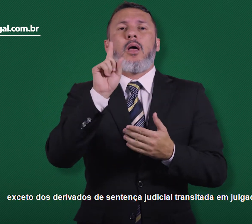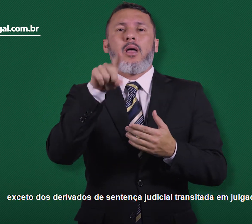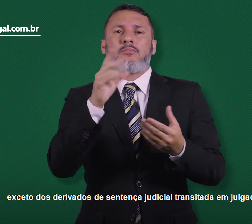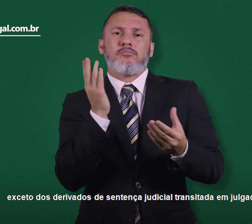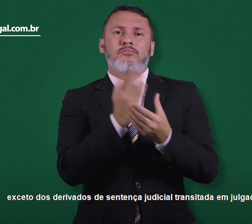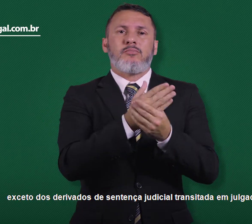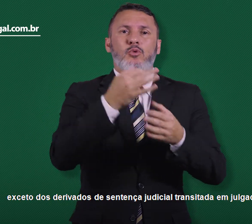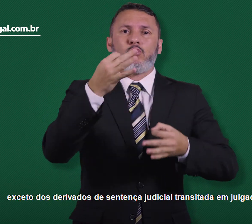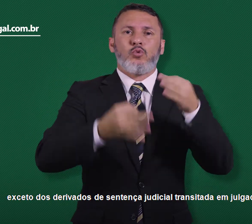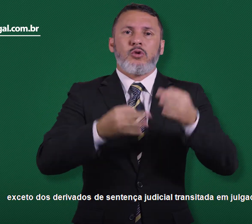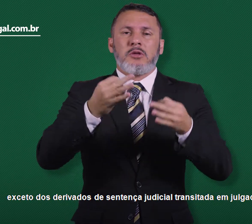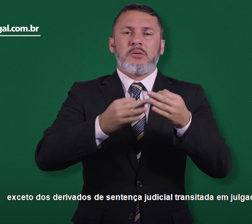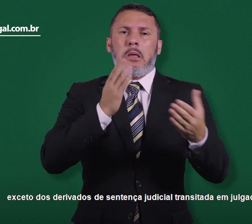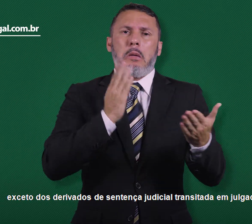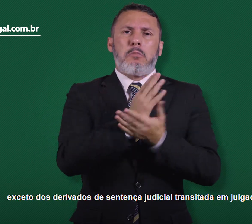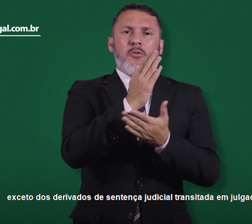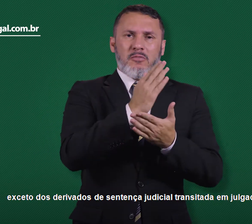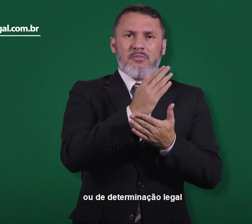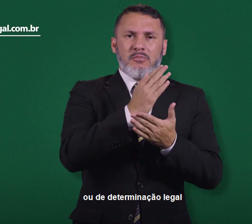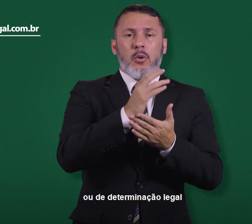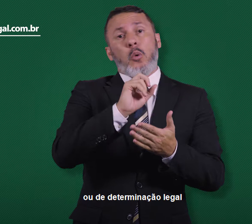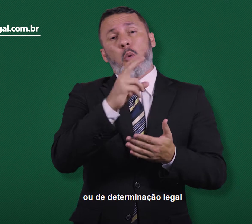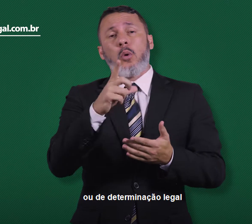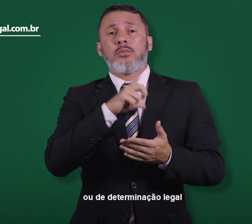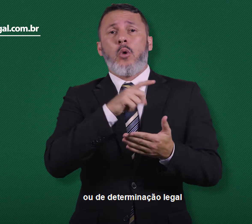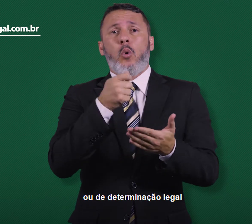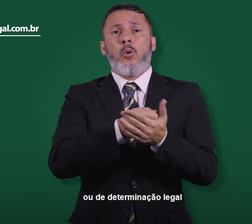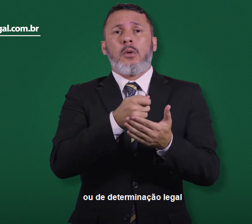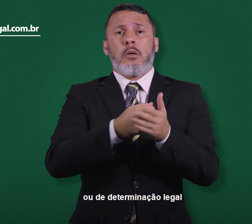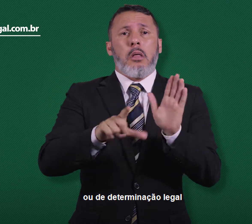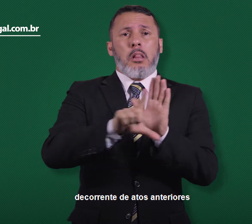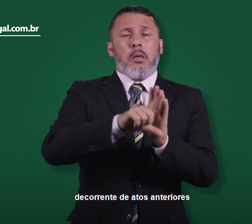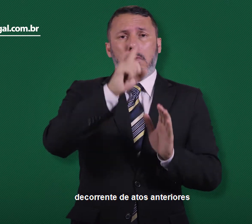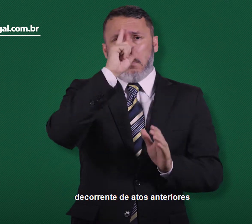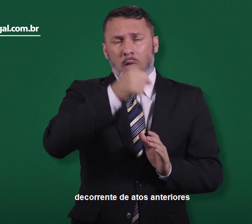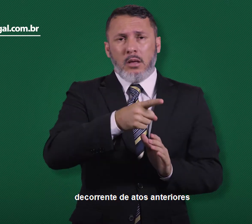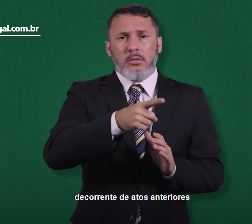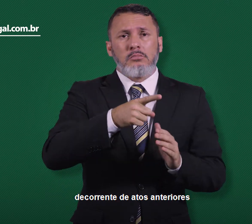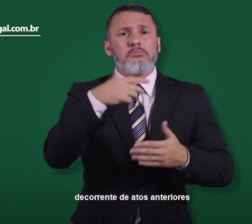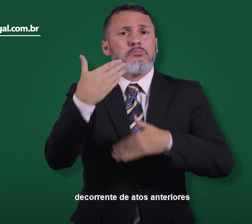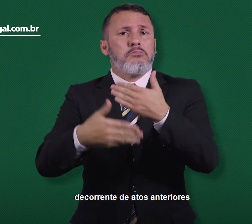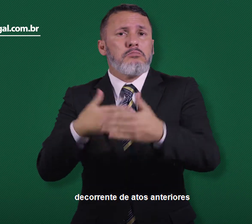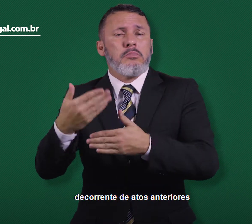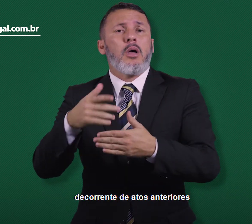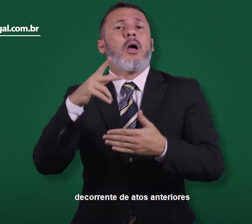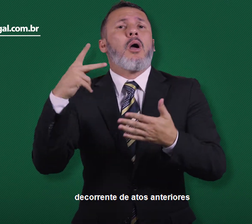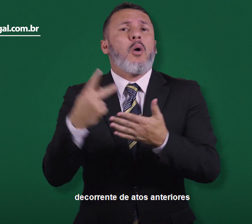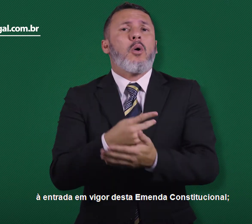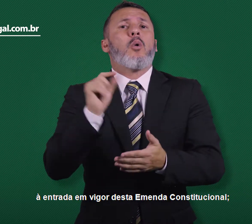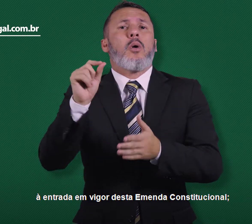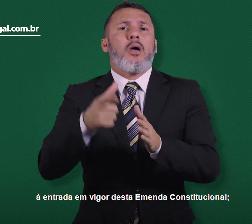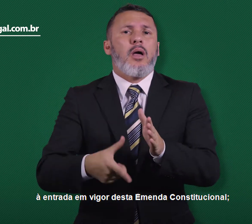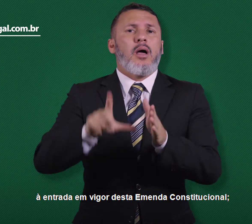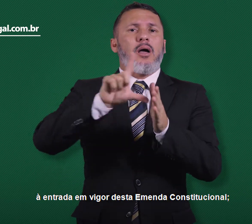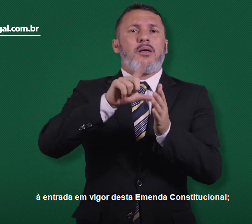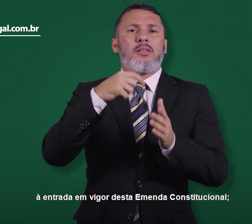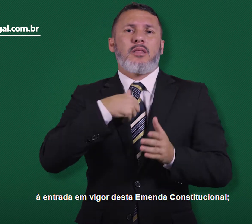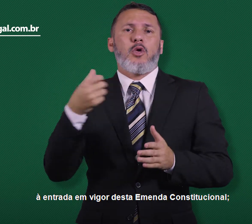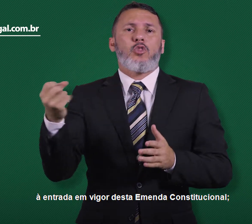judicial transitada em julgado ou de determinação legal, decorrente de atos anteriores à entrada em vigor desta